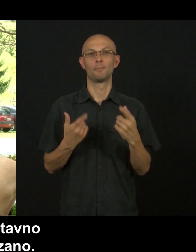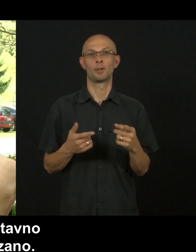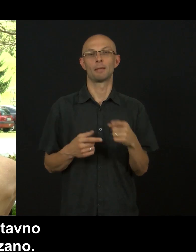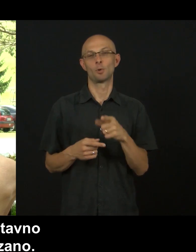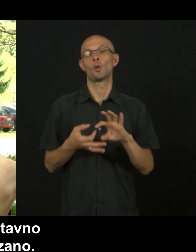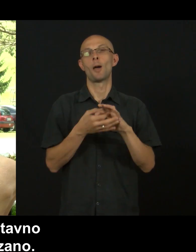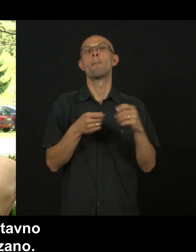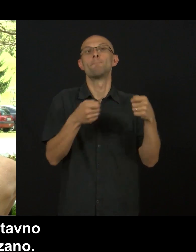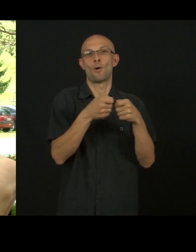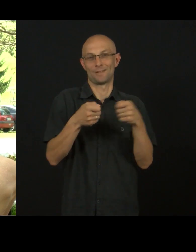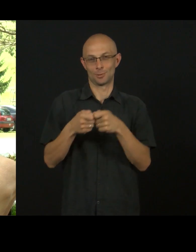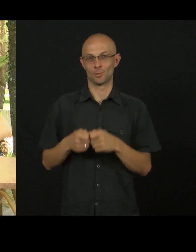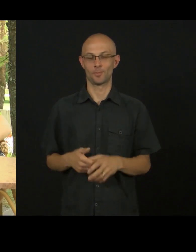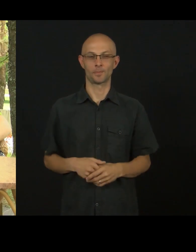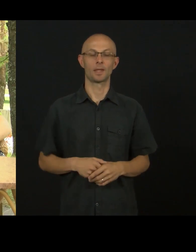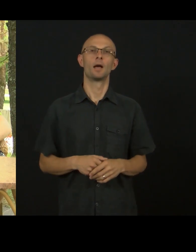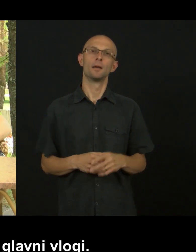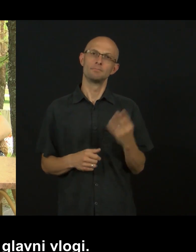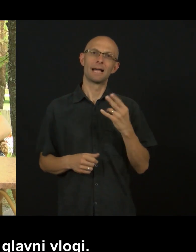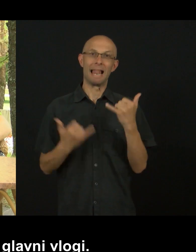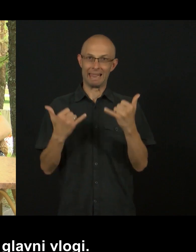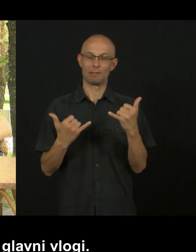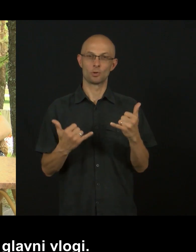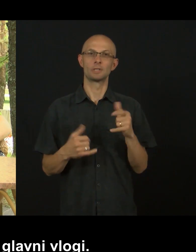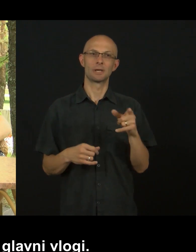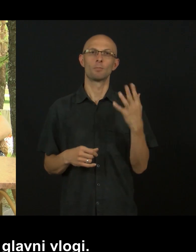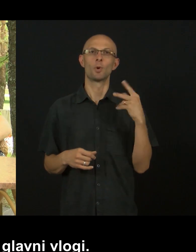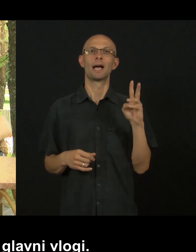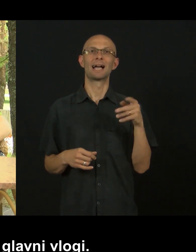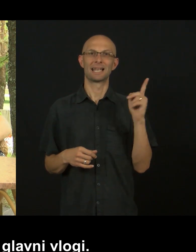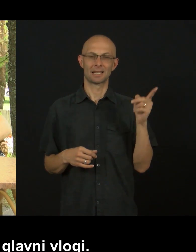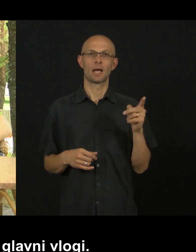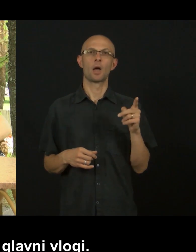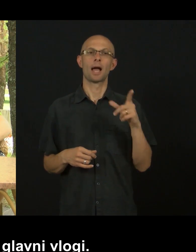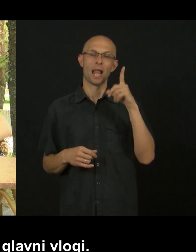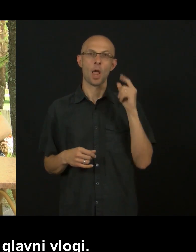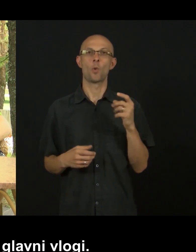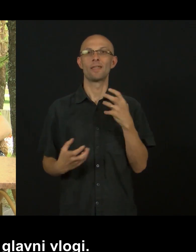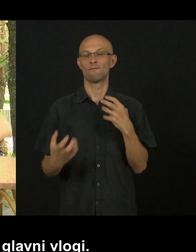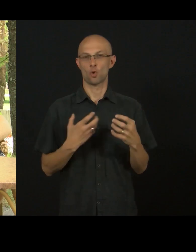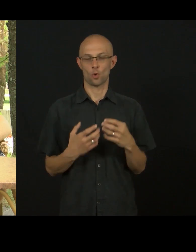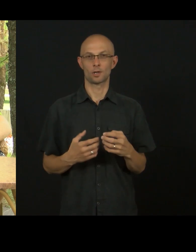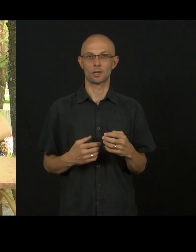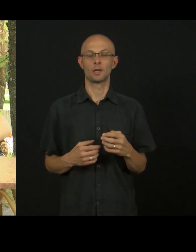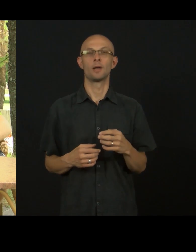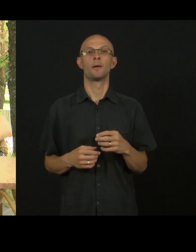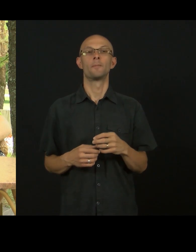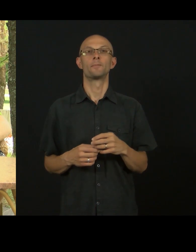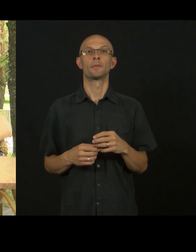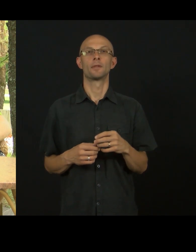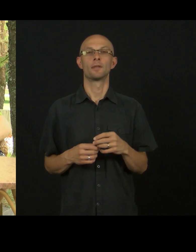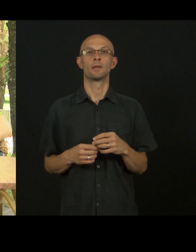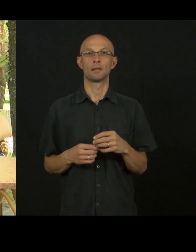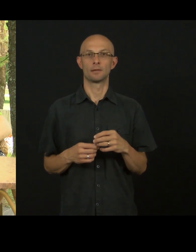je potem to malo povezal. Ja, leta ti bi v Krki bil glavni vlogi v Pleju, ne?